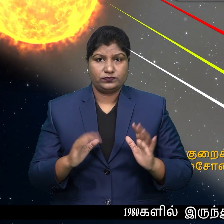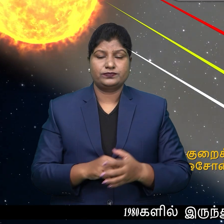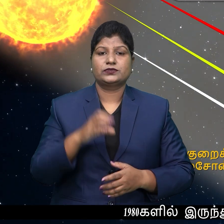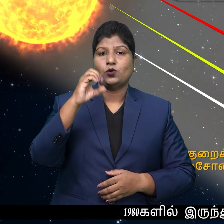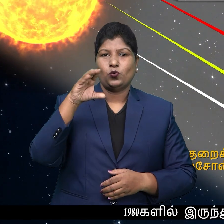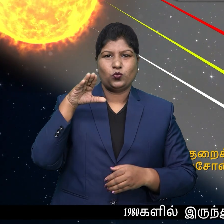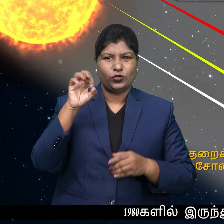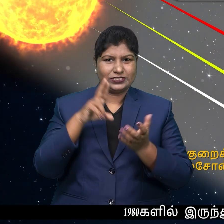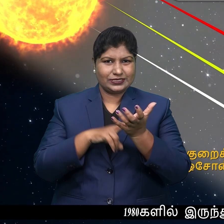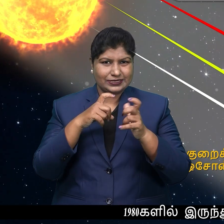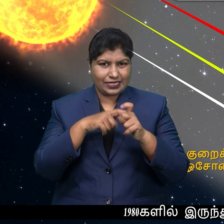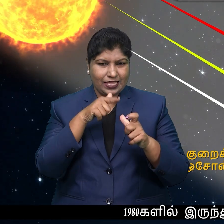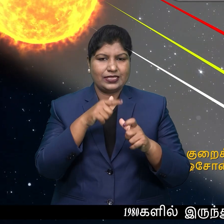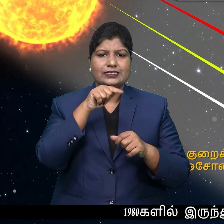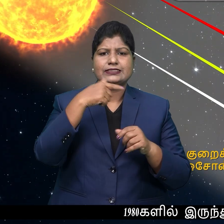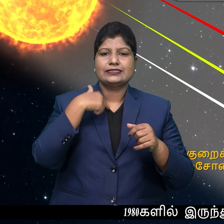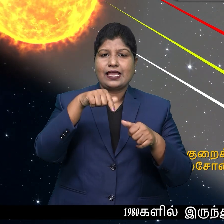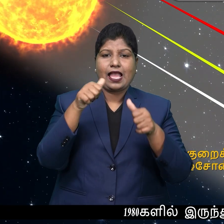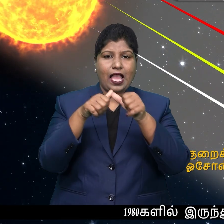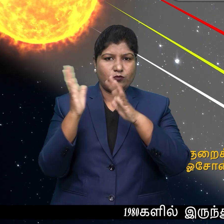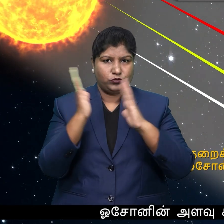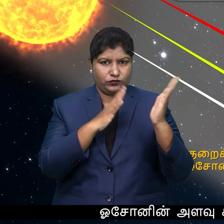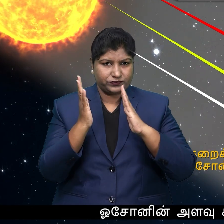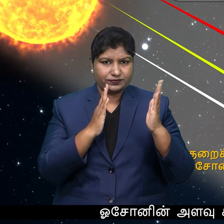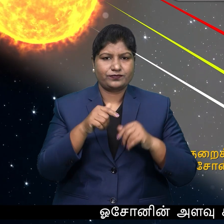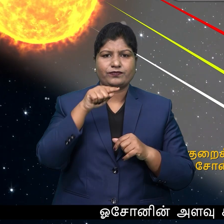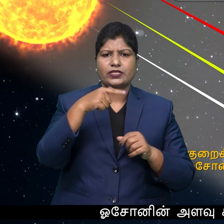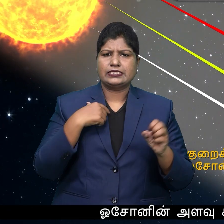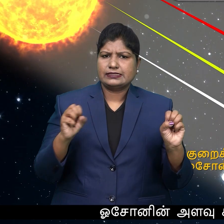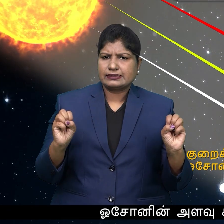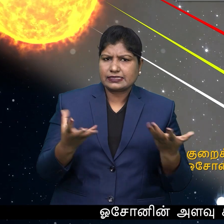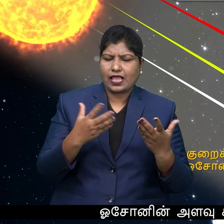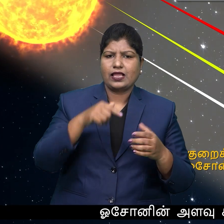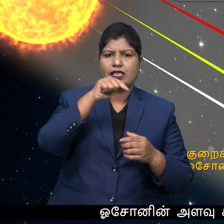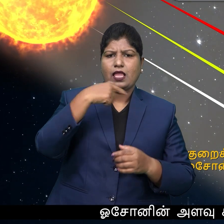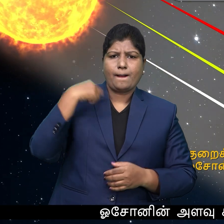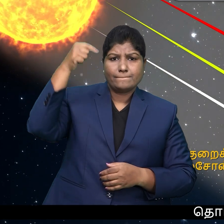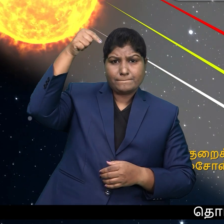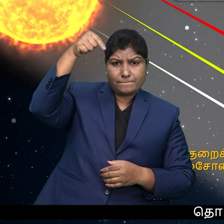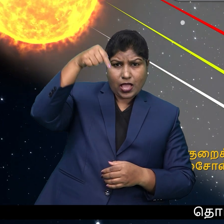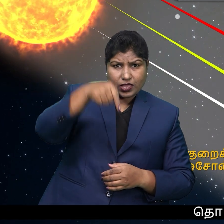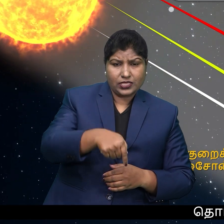களில் இருந்து வளிமண்டலத்தில் ஓசோன் அளவு கடுமையாக குறையத் தொடங்கியது.